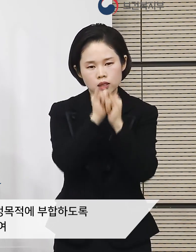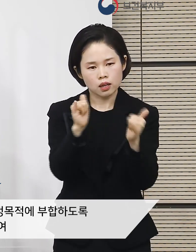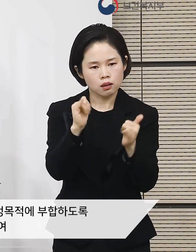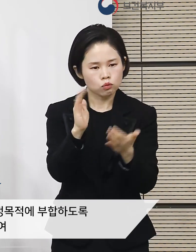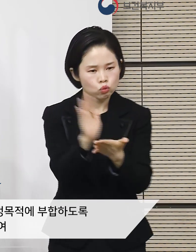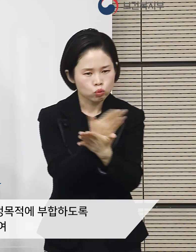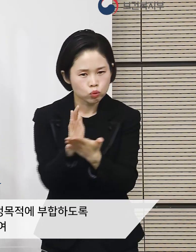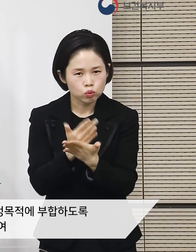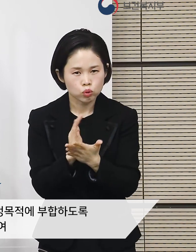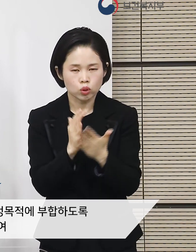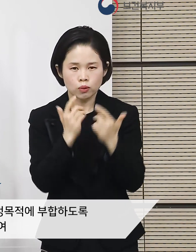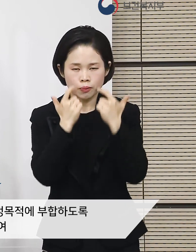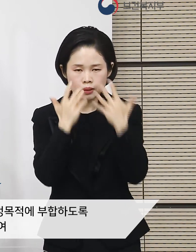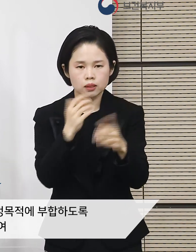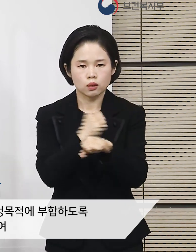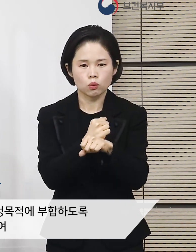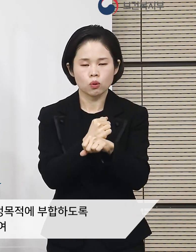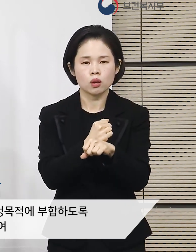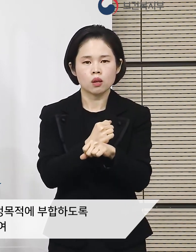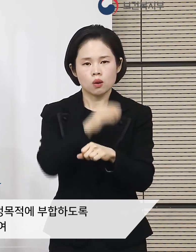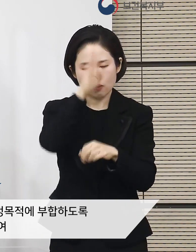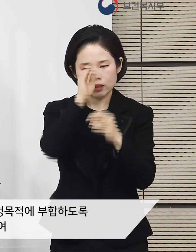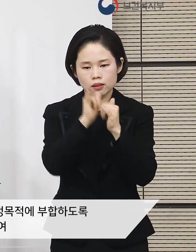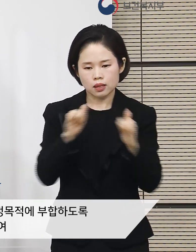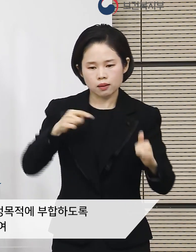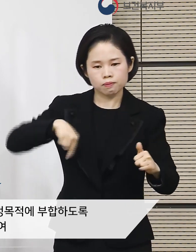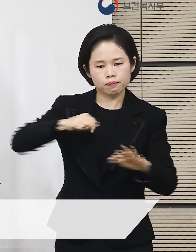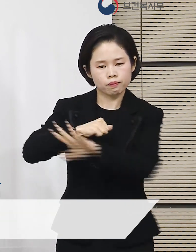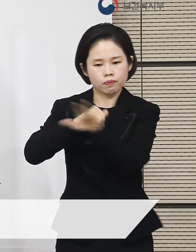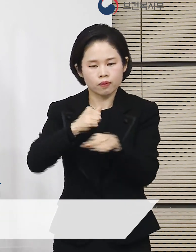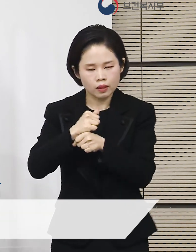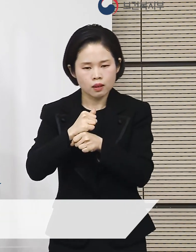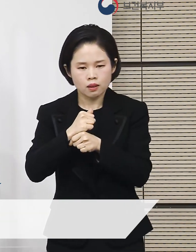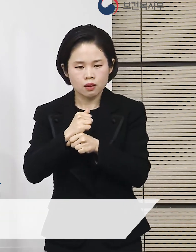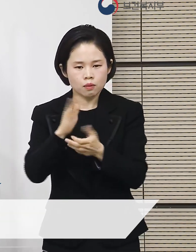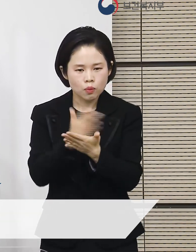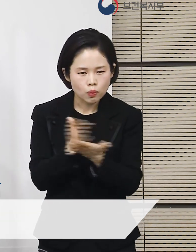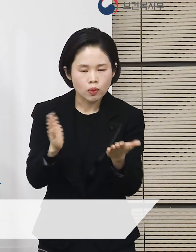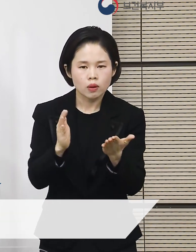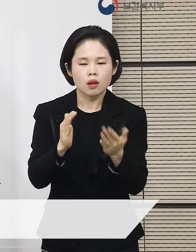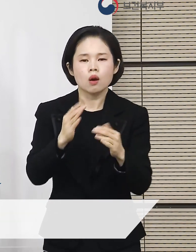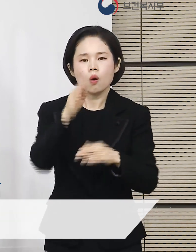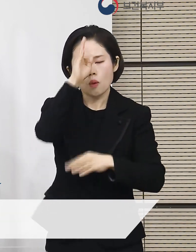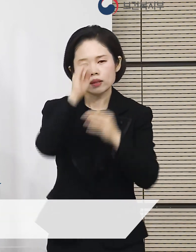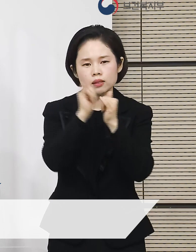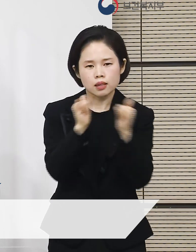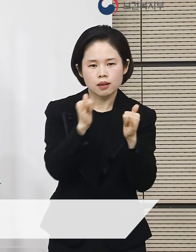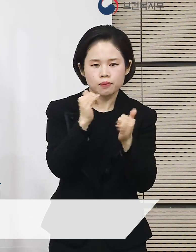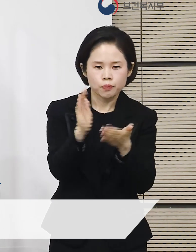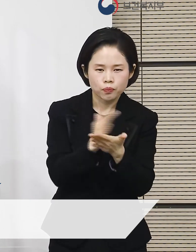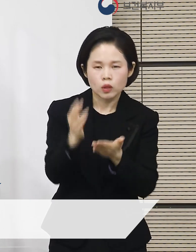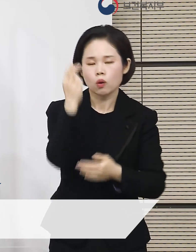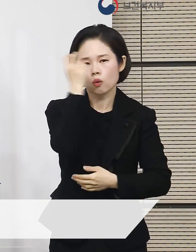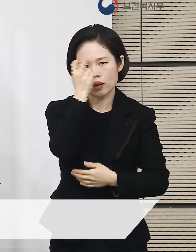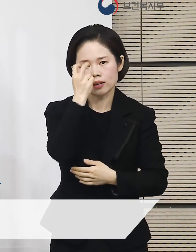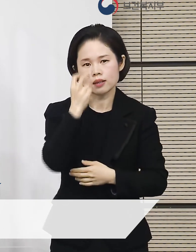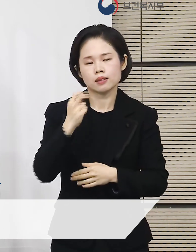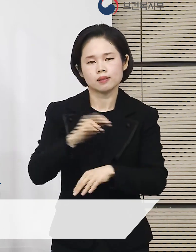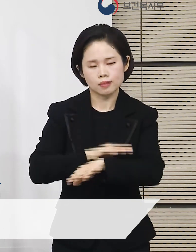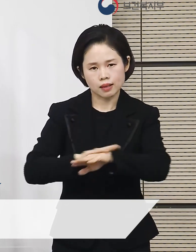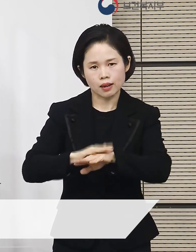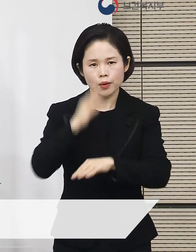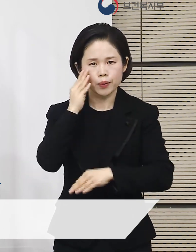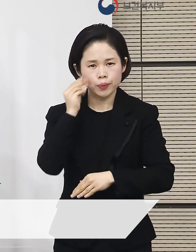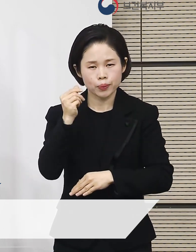환자 분류를 철저히 하고 환자를 통합 배정하여 병상을 효율적으로 활용할 수 있도록 하겠습니다.